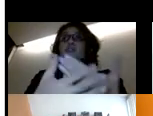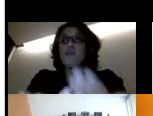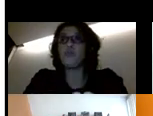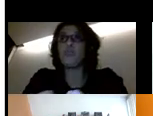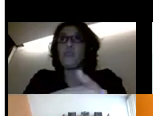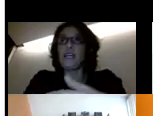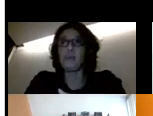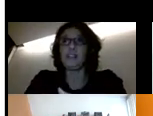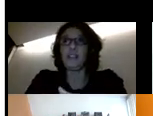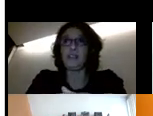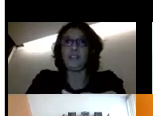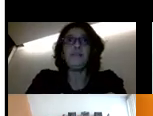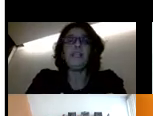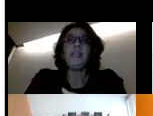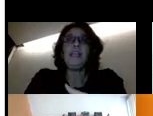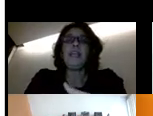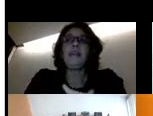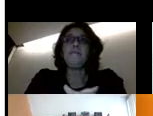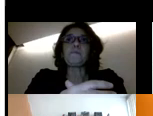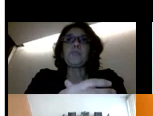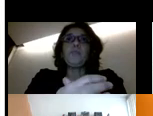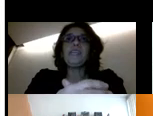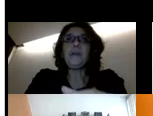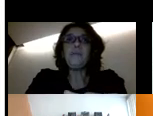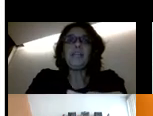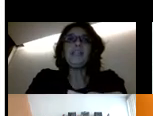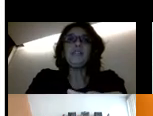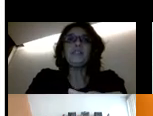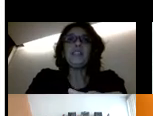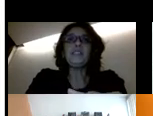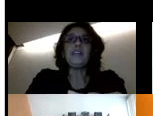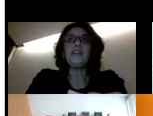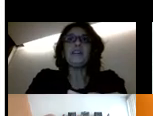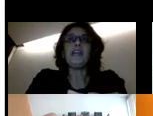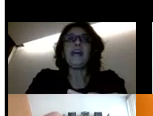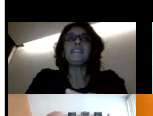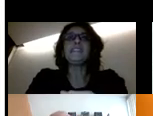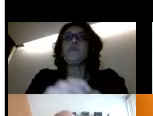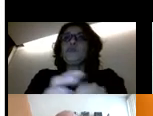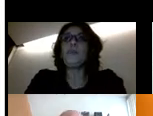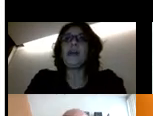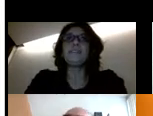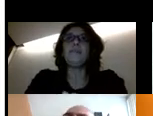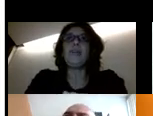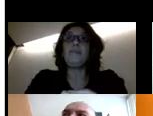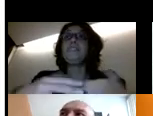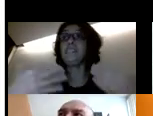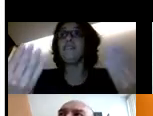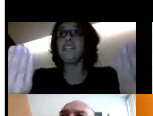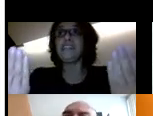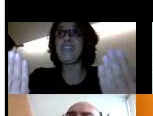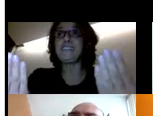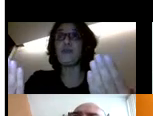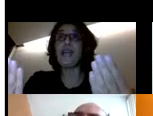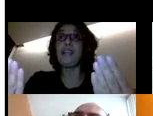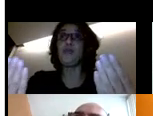para la construcción de una representación. Puede también, entonces, hacerse mucho más